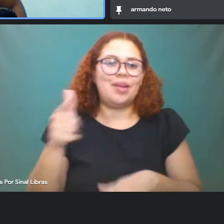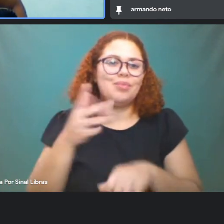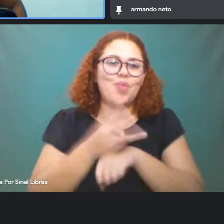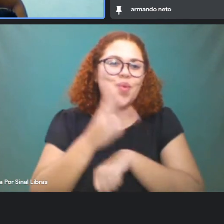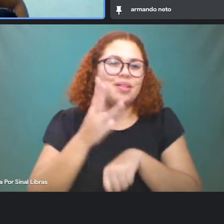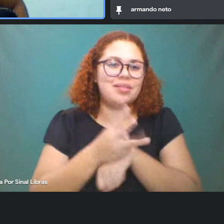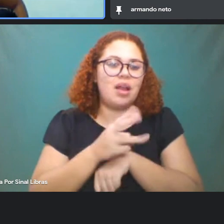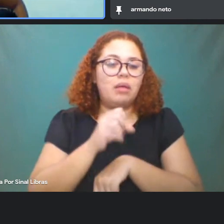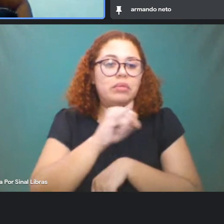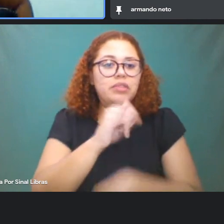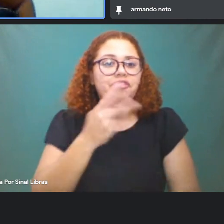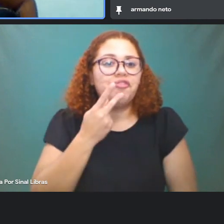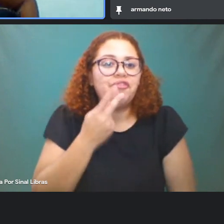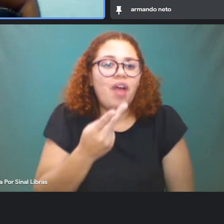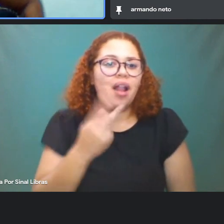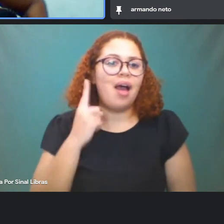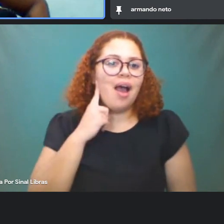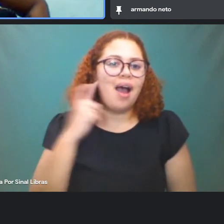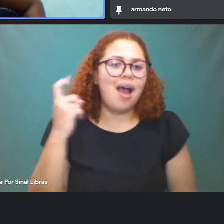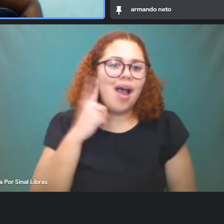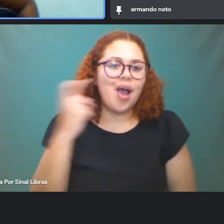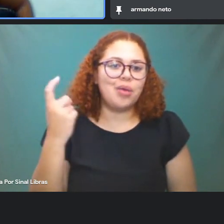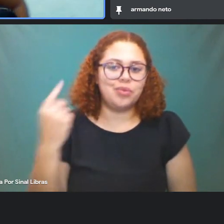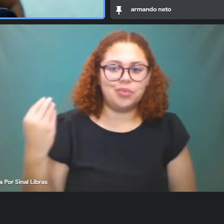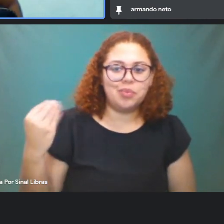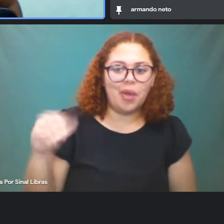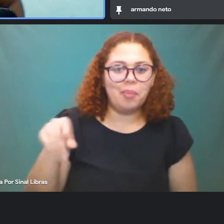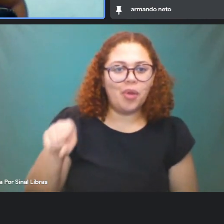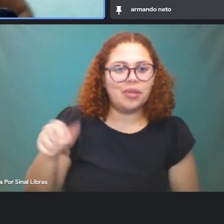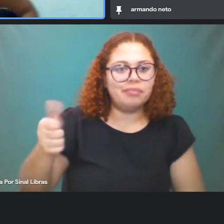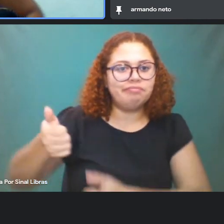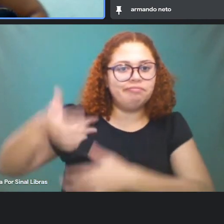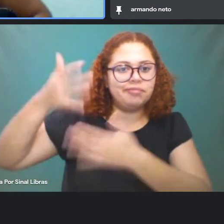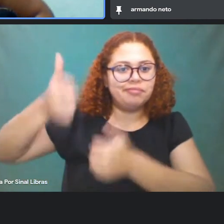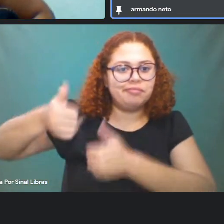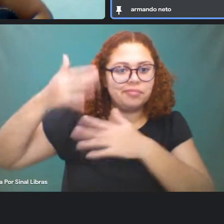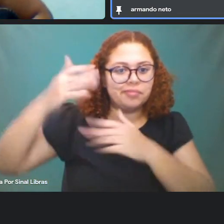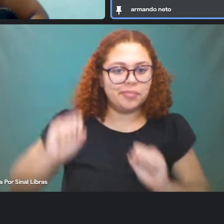em áudio, a gente anota e coloca aqui na mensagem também para quem está acompanhando.